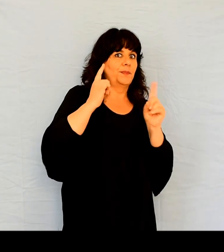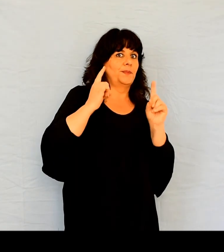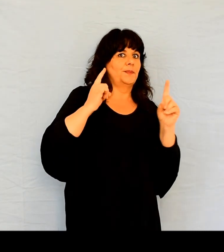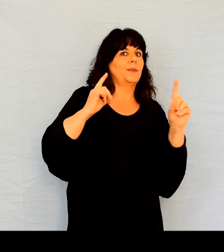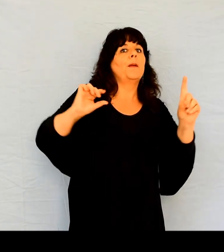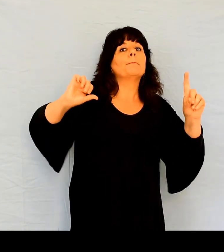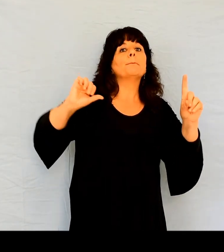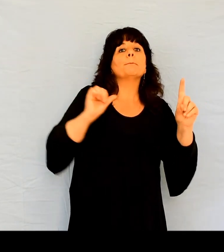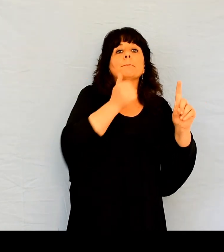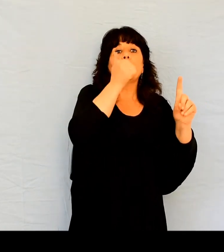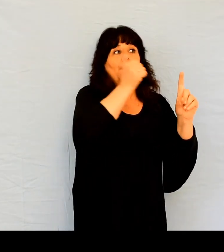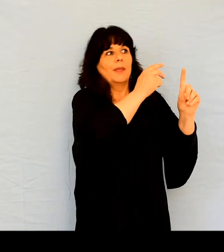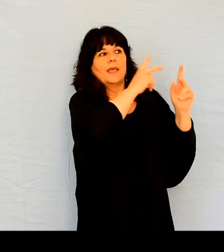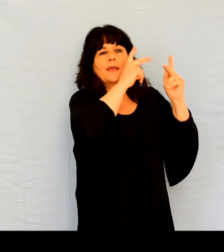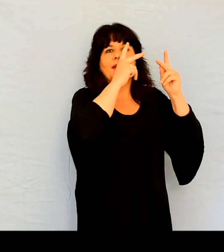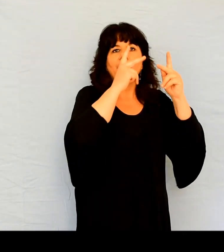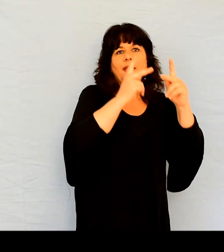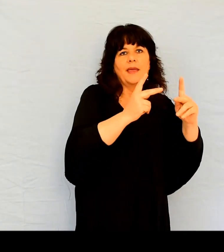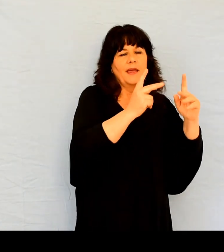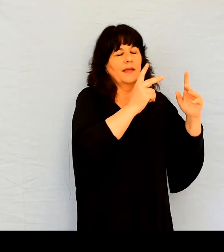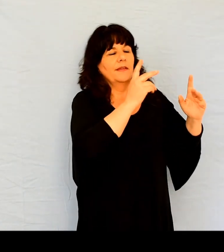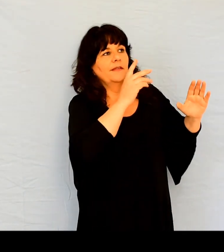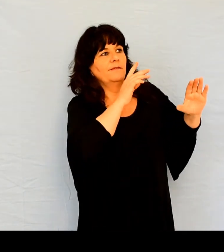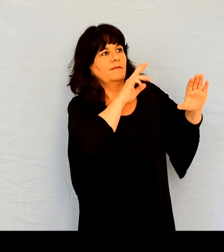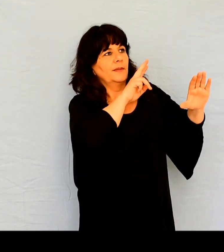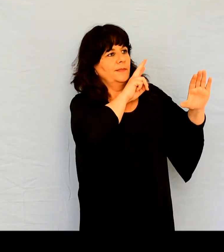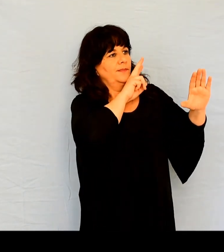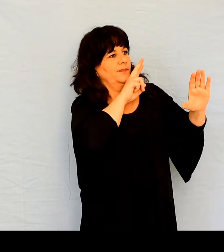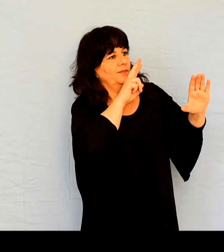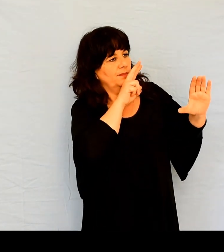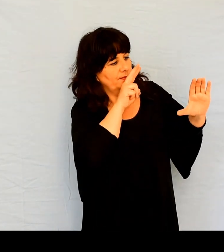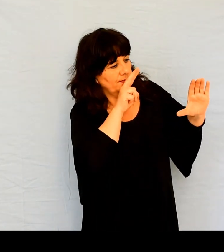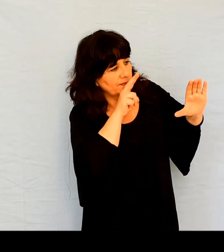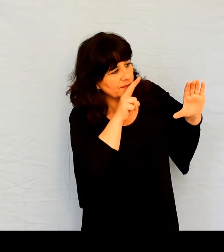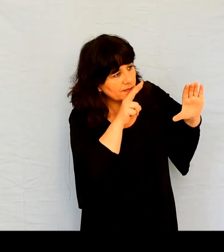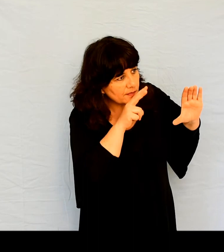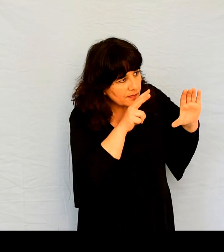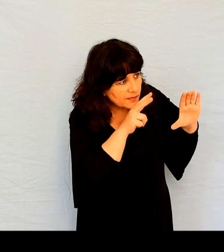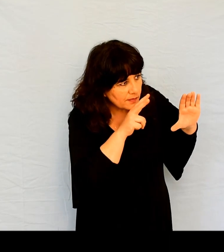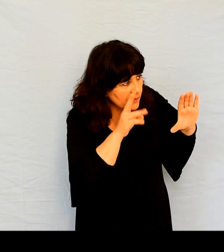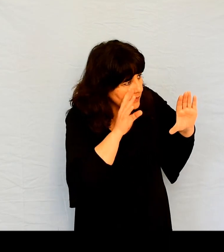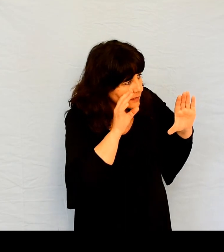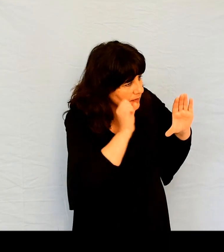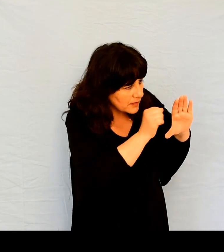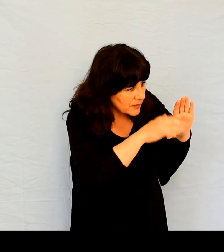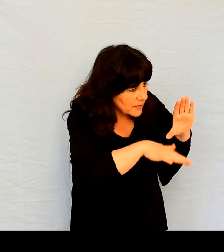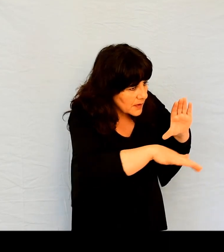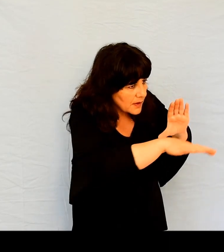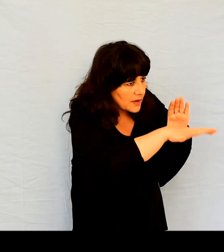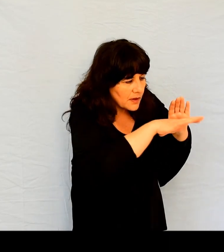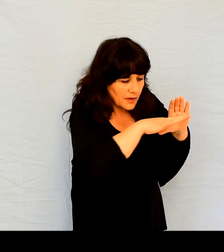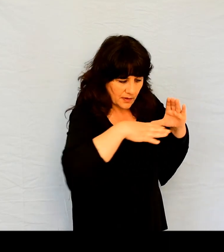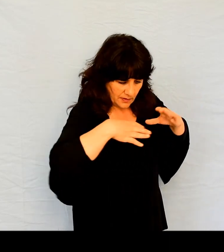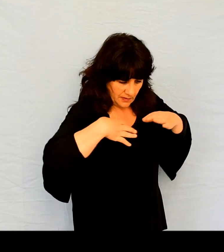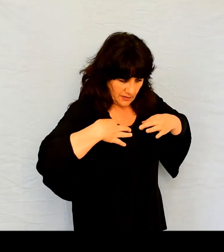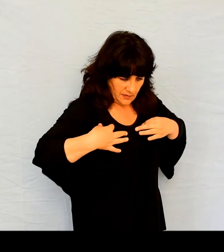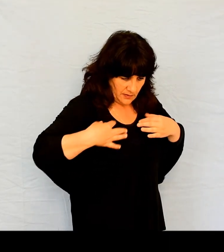tombeau. En se penchant, il s'aperçoit que les linges sont posés à plat.